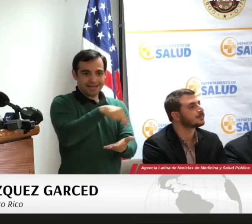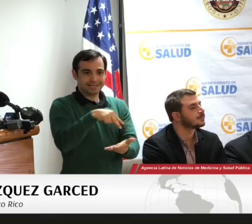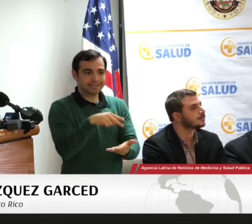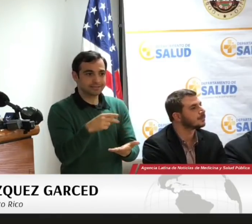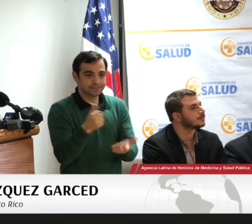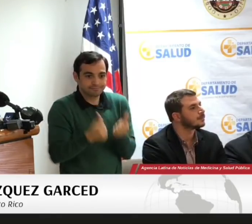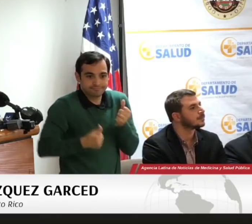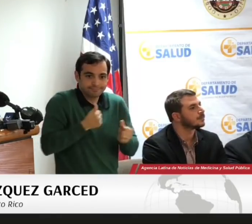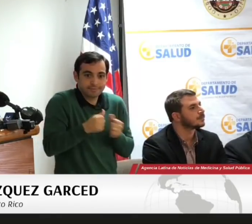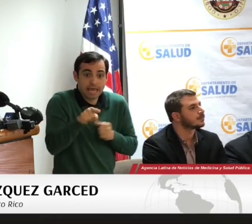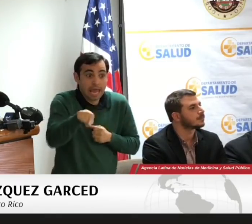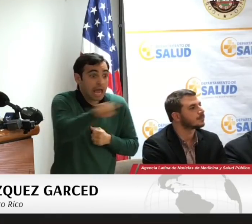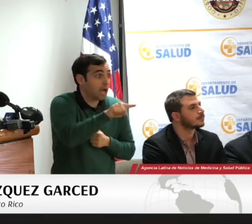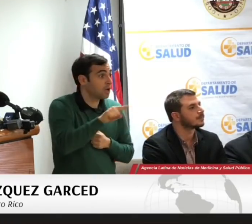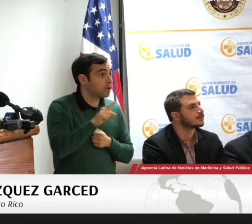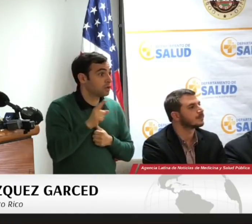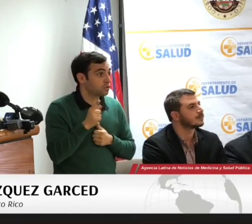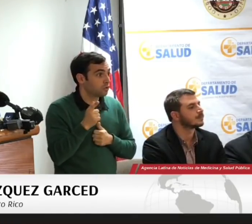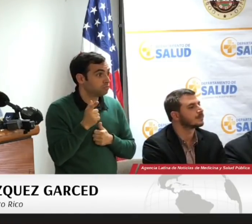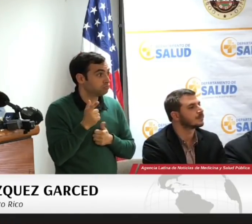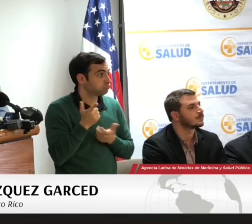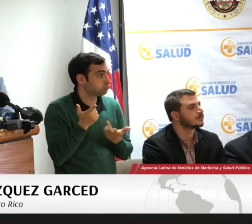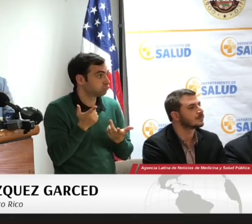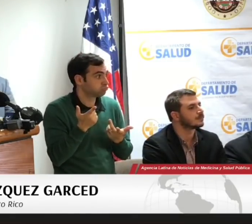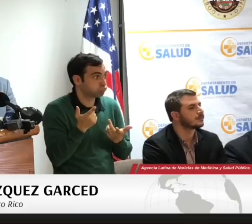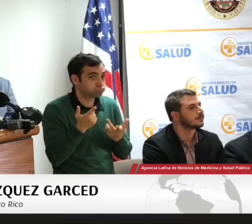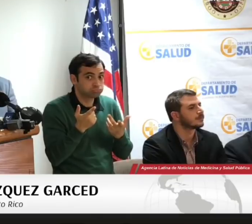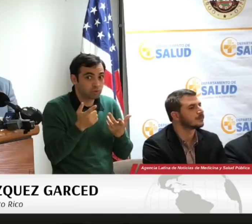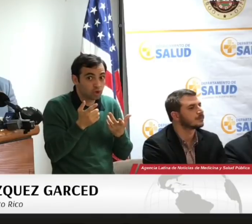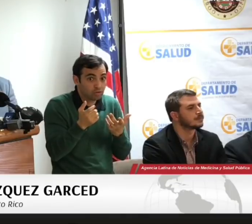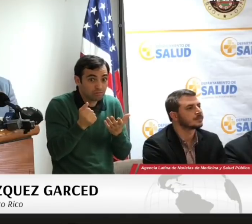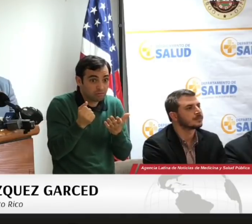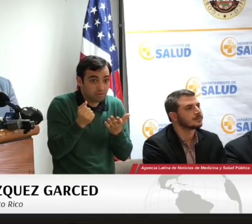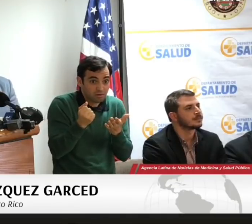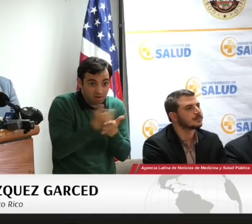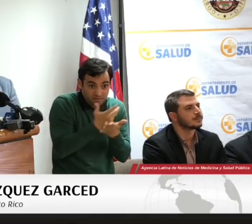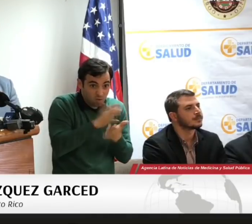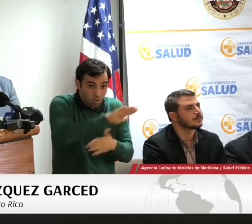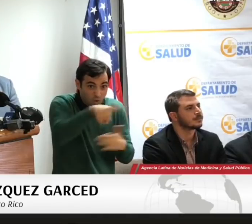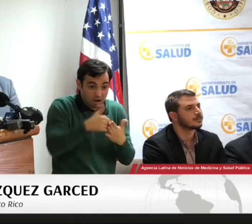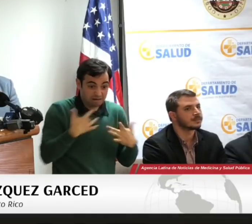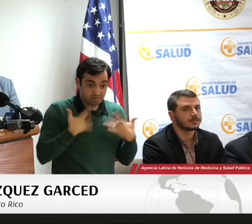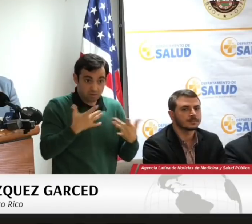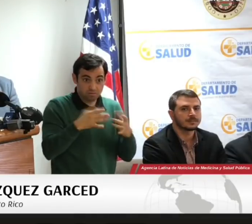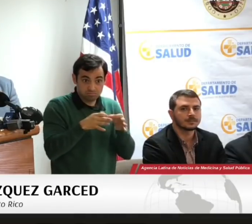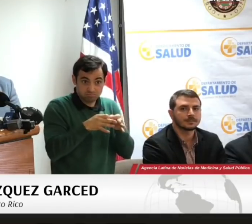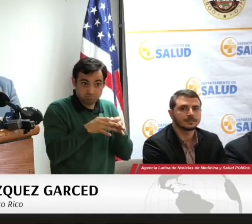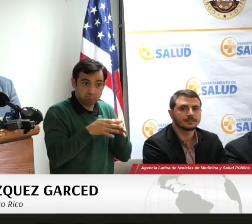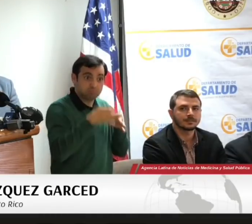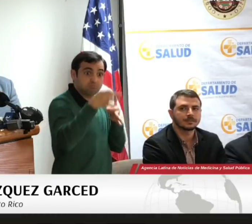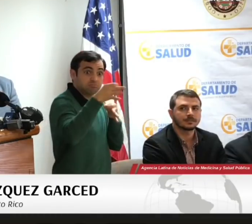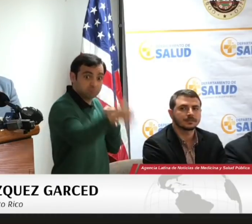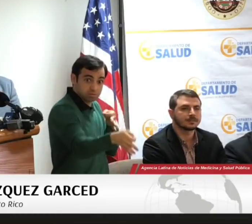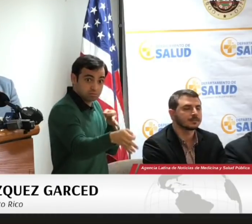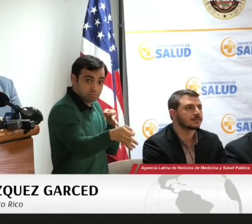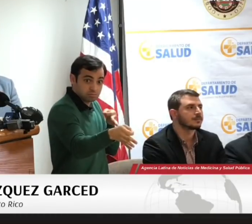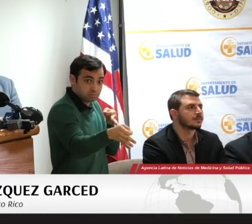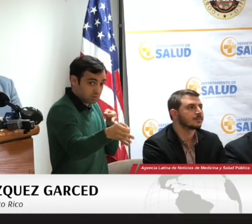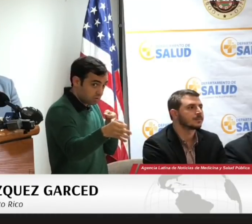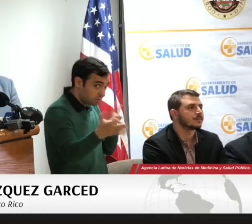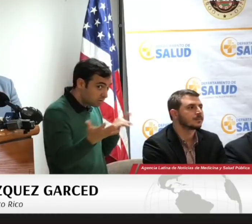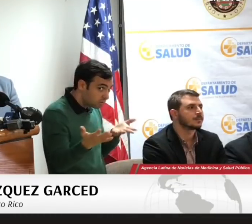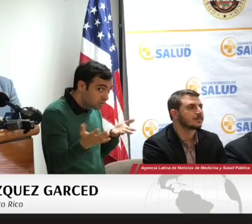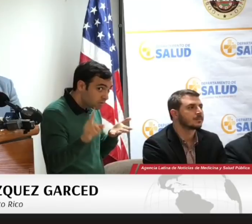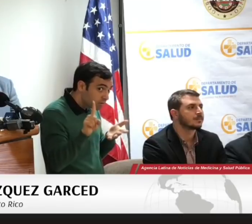todos las cosas, los eventos que tenían de aquí en adelante, los pospusieron acuerdo a lo que usted ha planteado ahora.